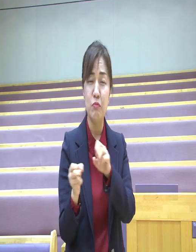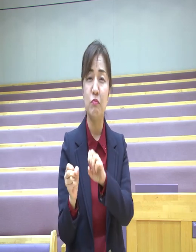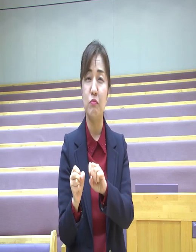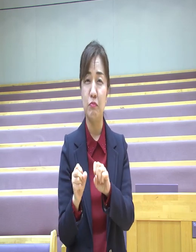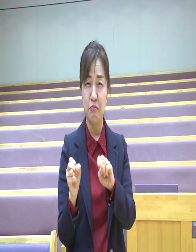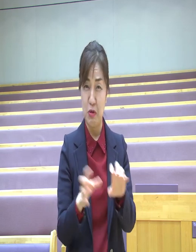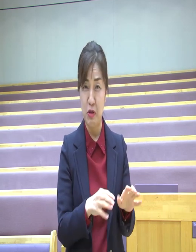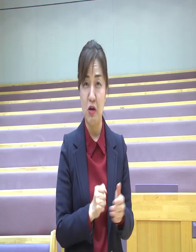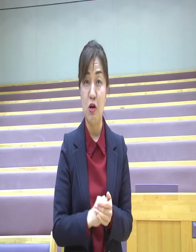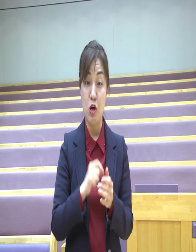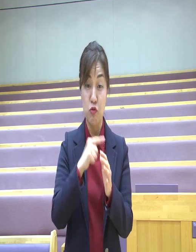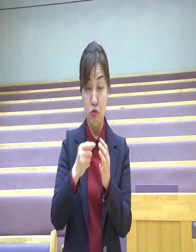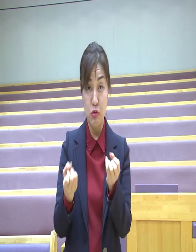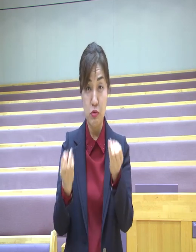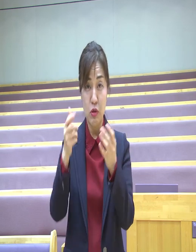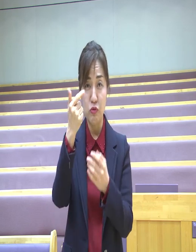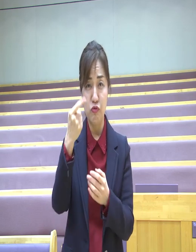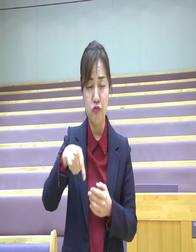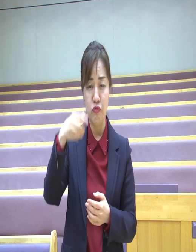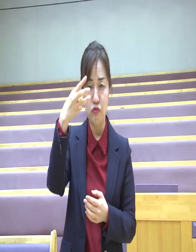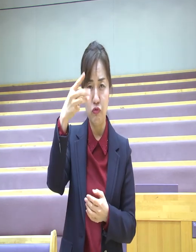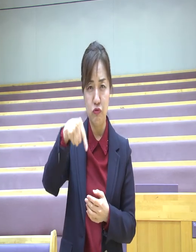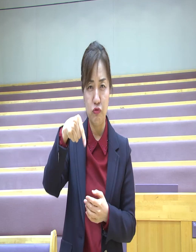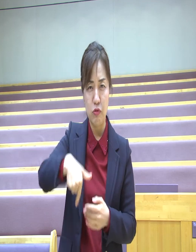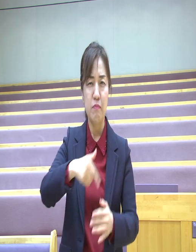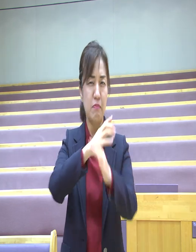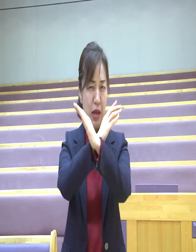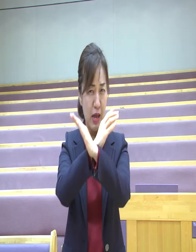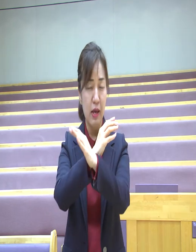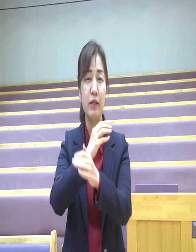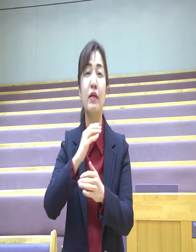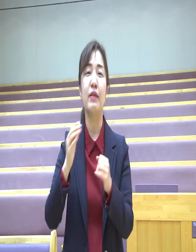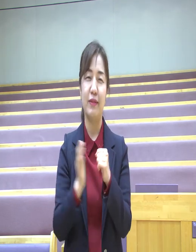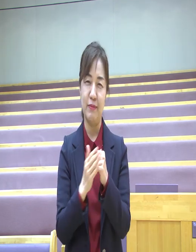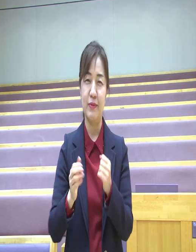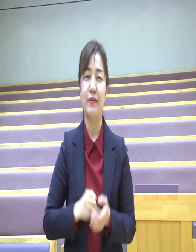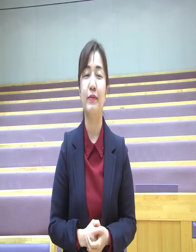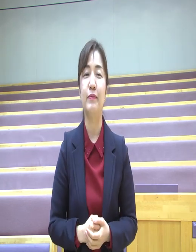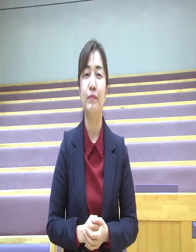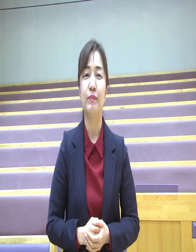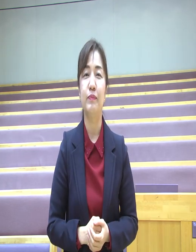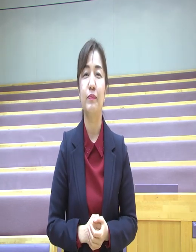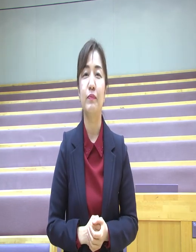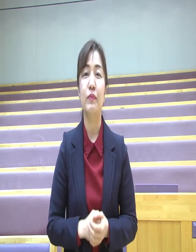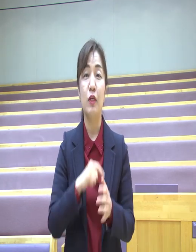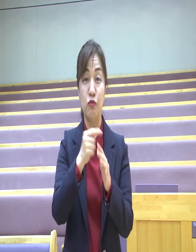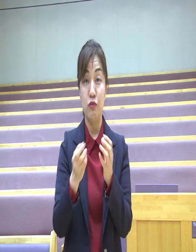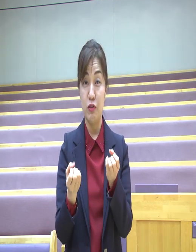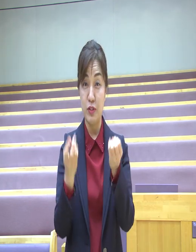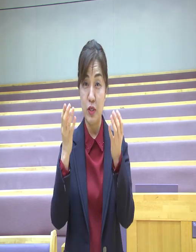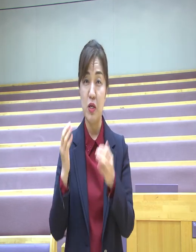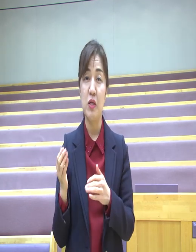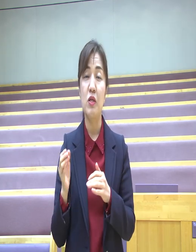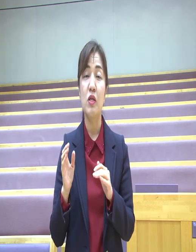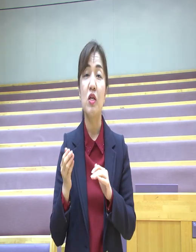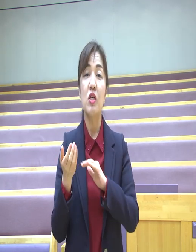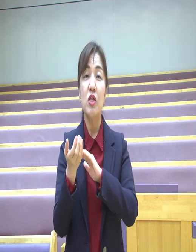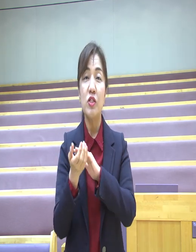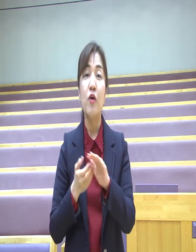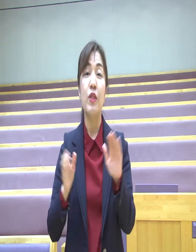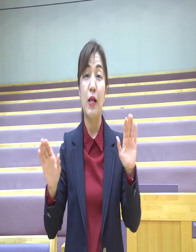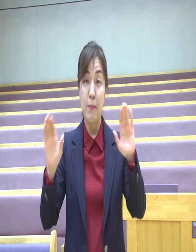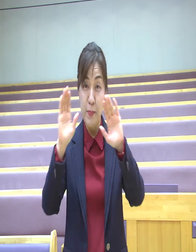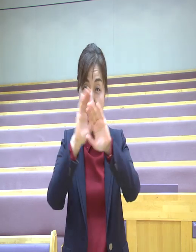했습니다. 유월절은 절대 누룩이 허용되지 않았기 때문에 그렇습니다. 유월절 전야가 되면